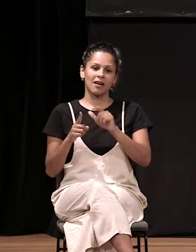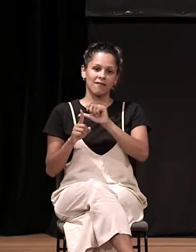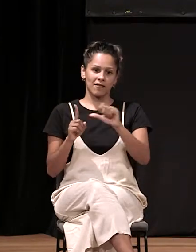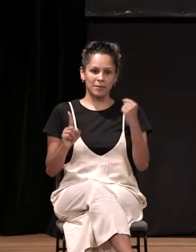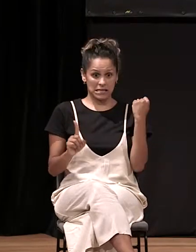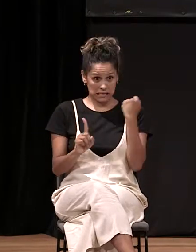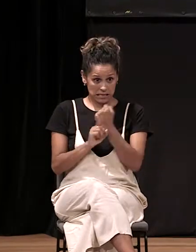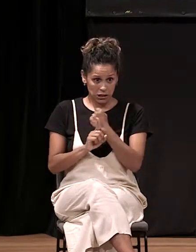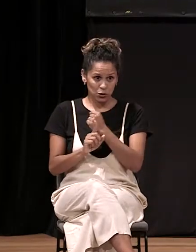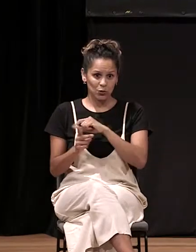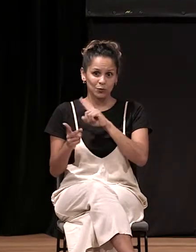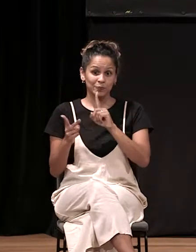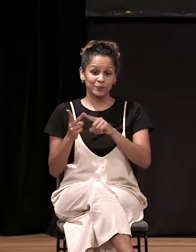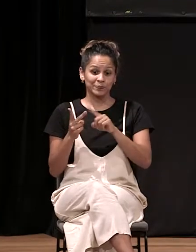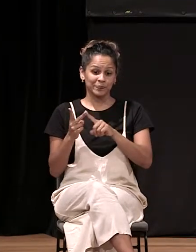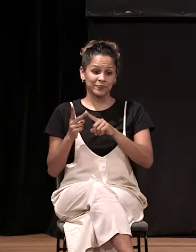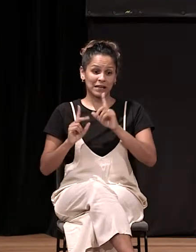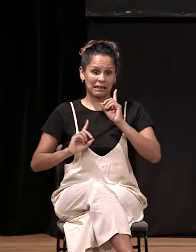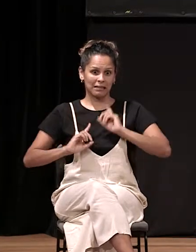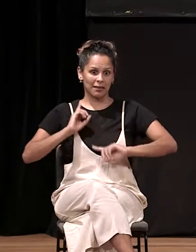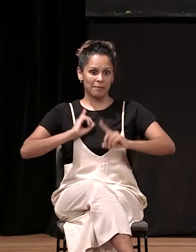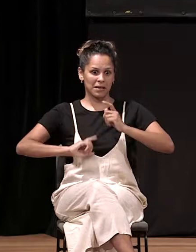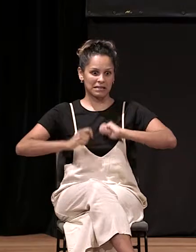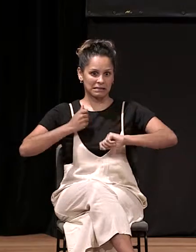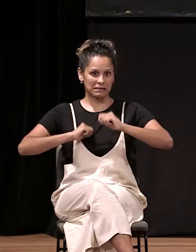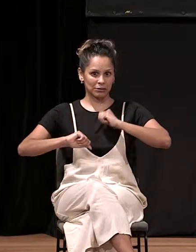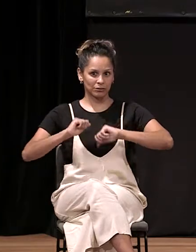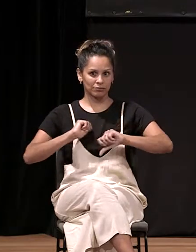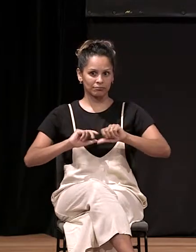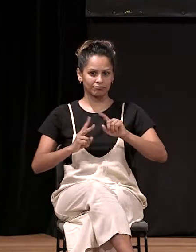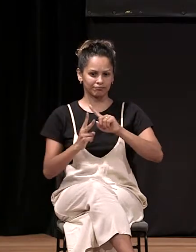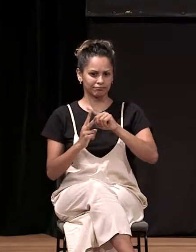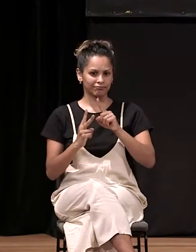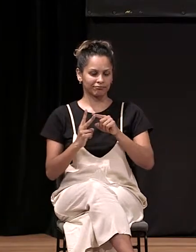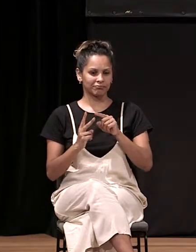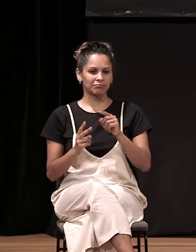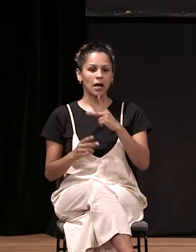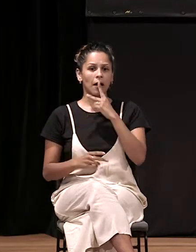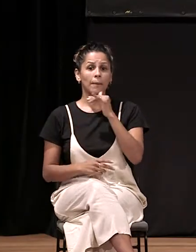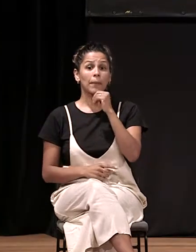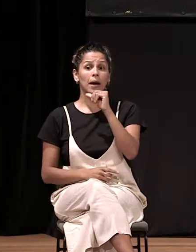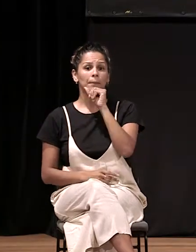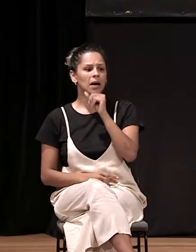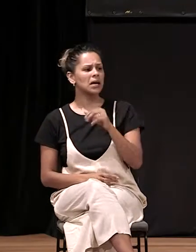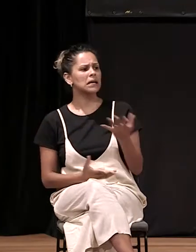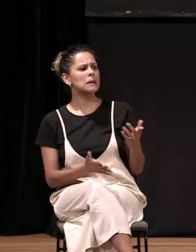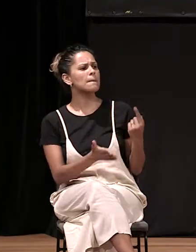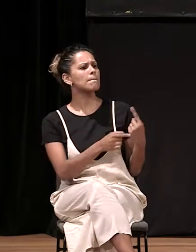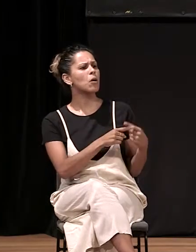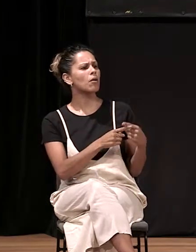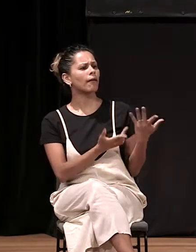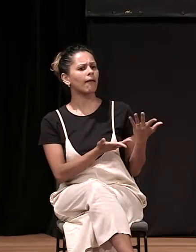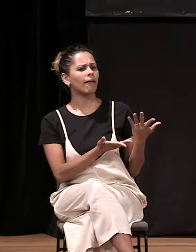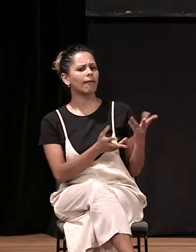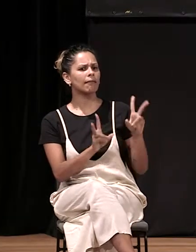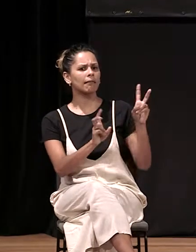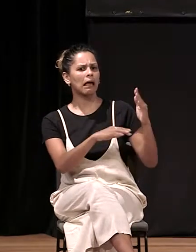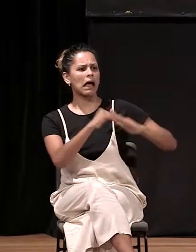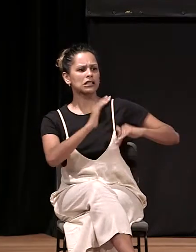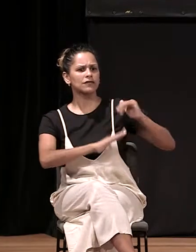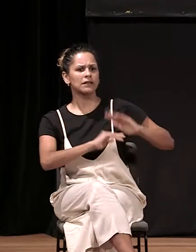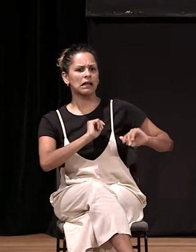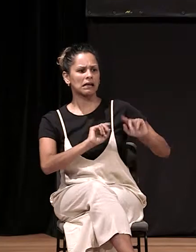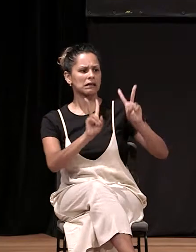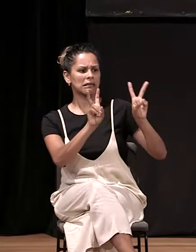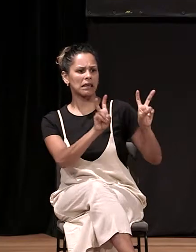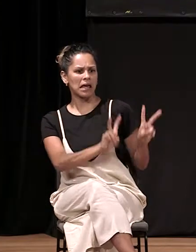E pais vieram questionar por que eu deixei eles fazerem esse tipo de atividade na sala. Porque é um assunto muito